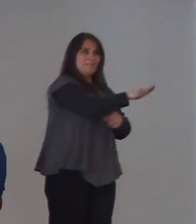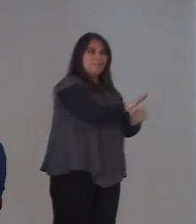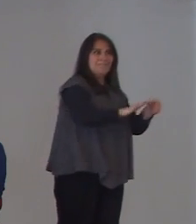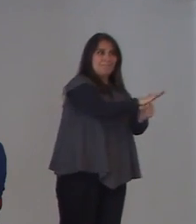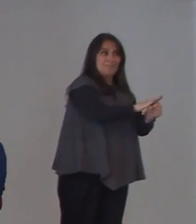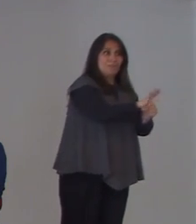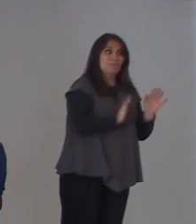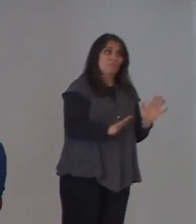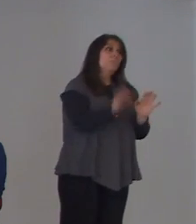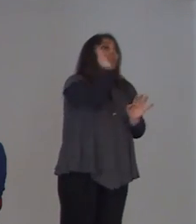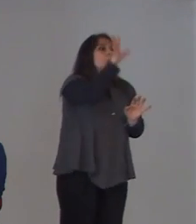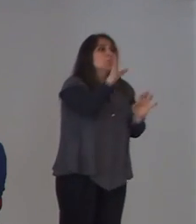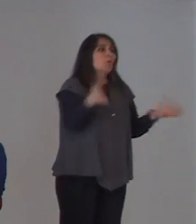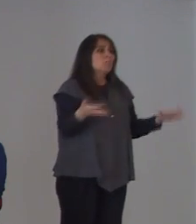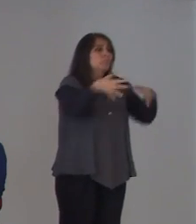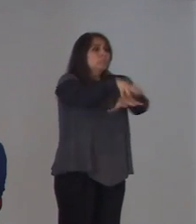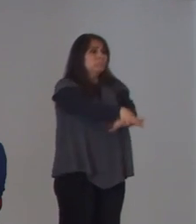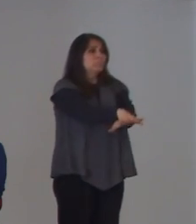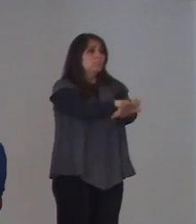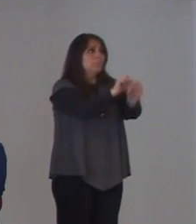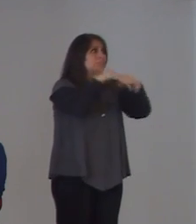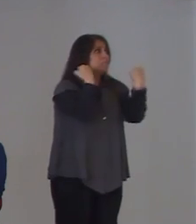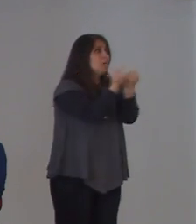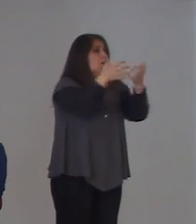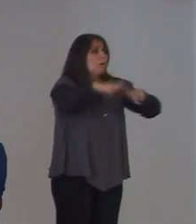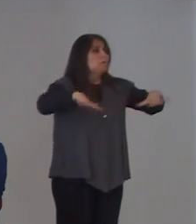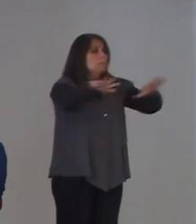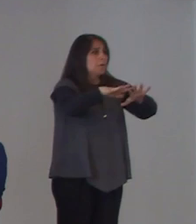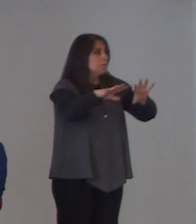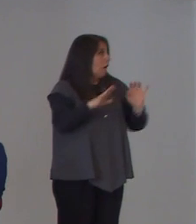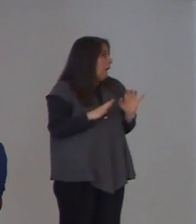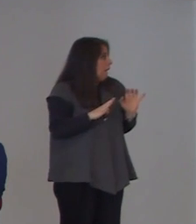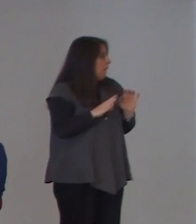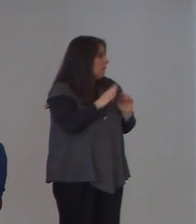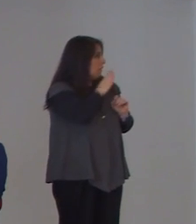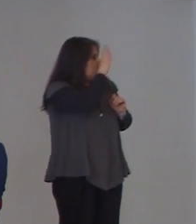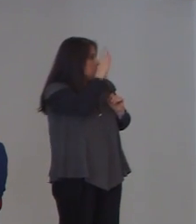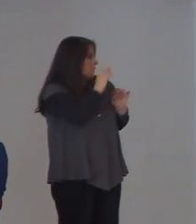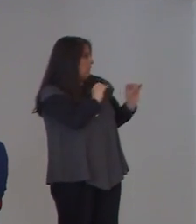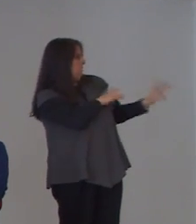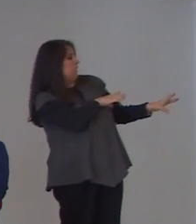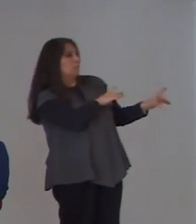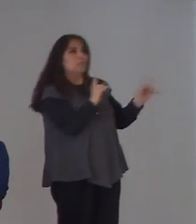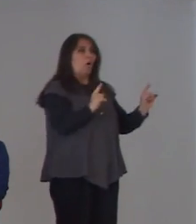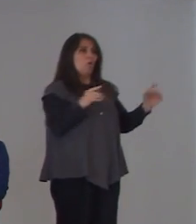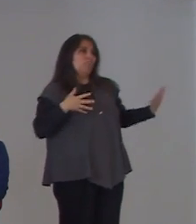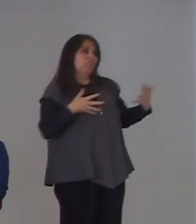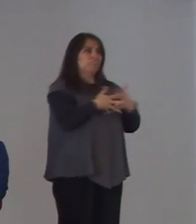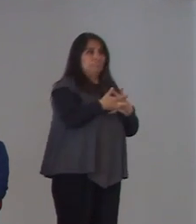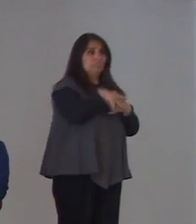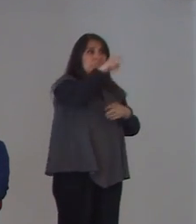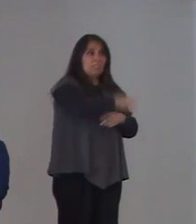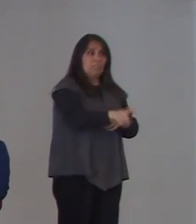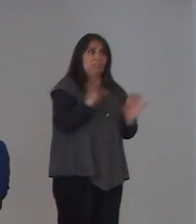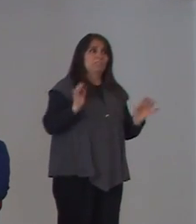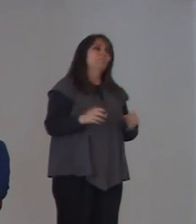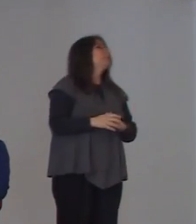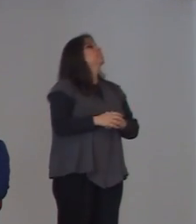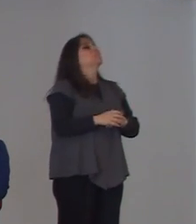compartiremos aulas, espacios. Pero lo otro que me parece que es más potente también en el sentido